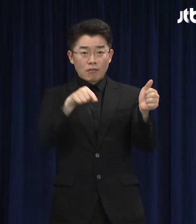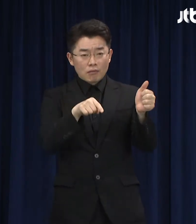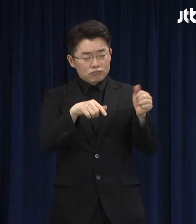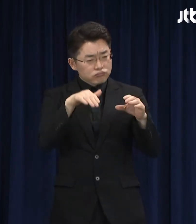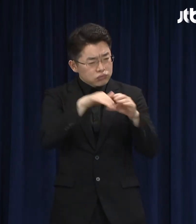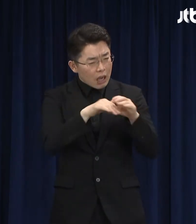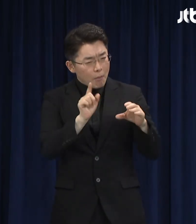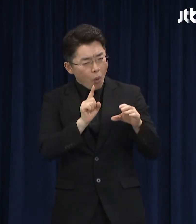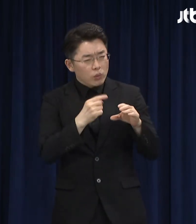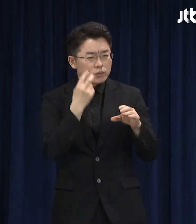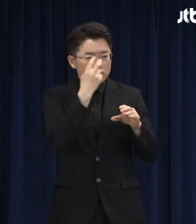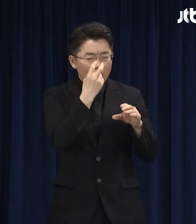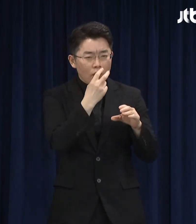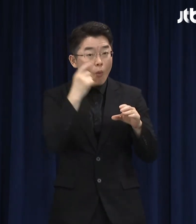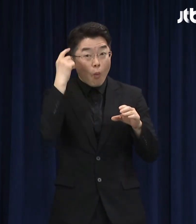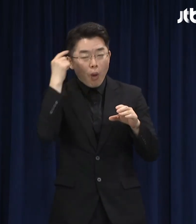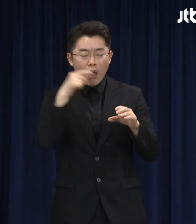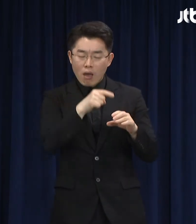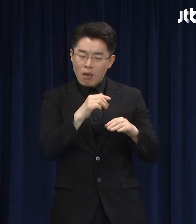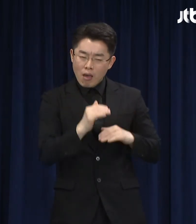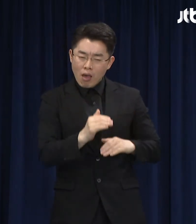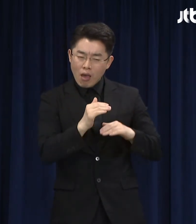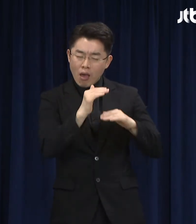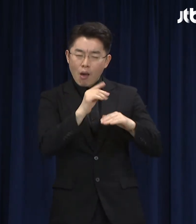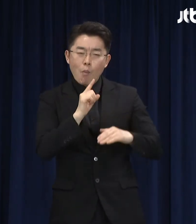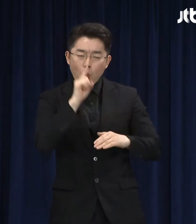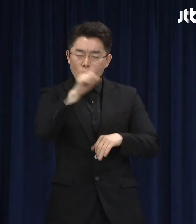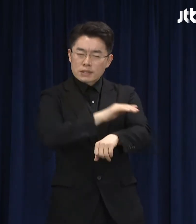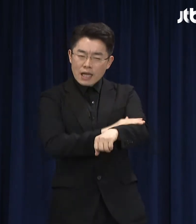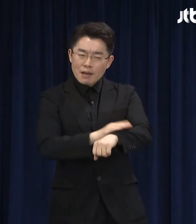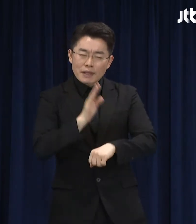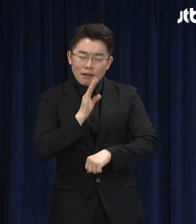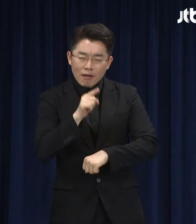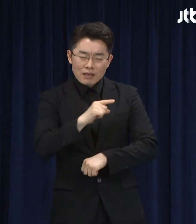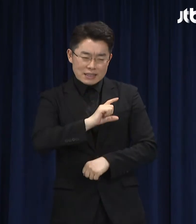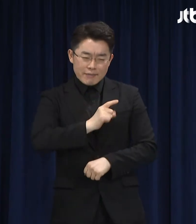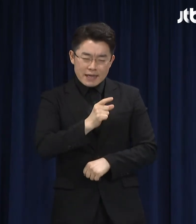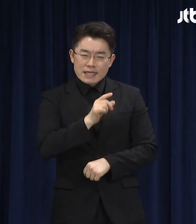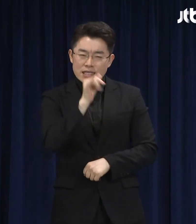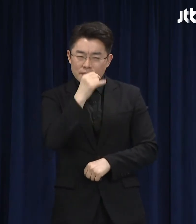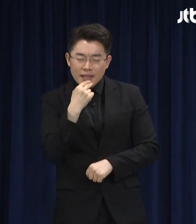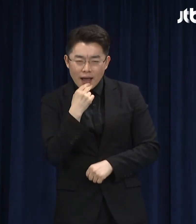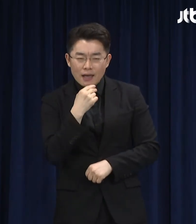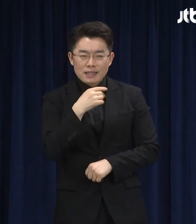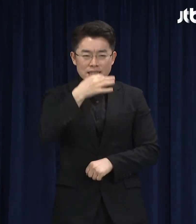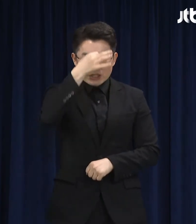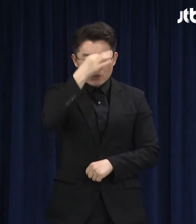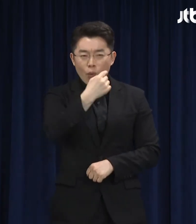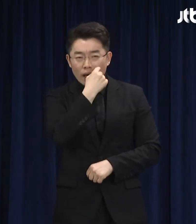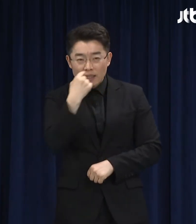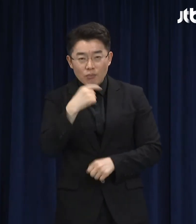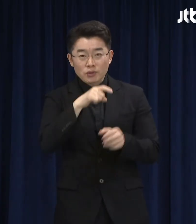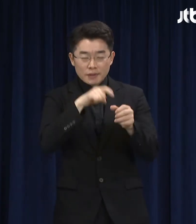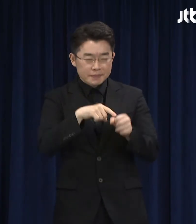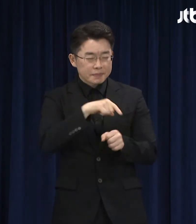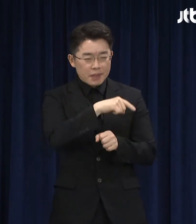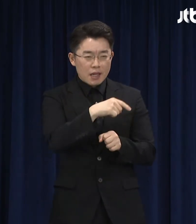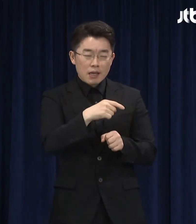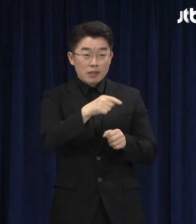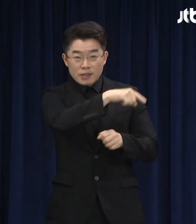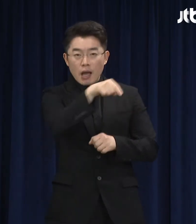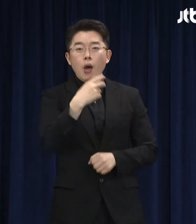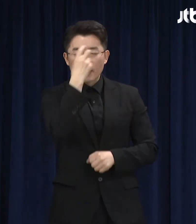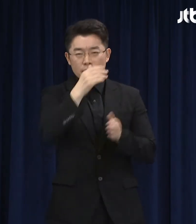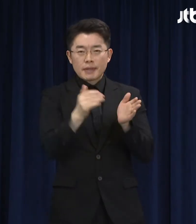그리고 절차화가 되어 있는지, 자격 인증은 하고 있는지, 이런 부분들을 저희들이 점검을 했습니다.